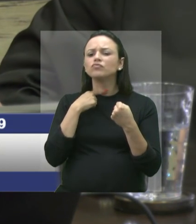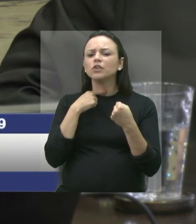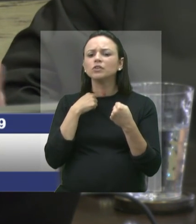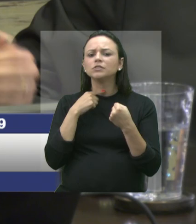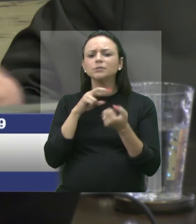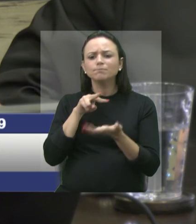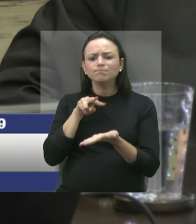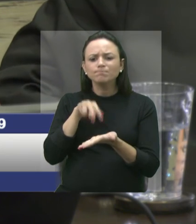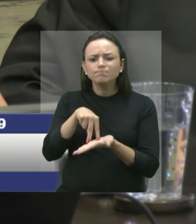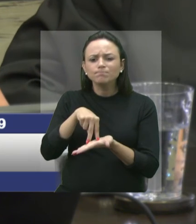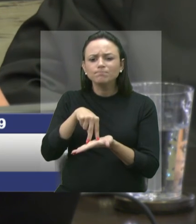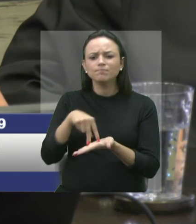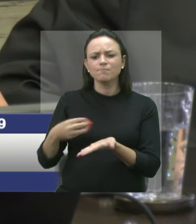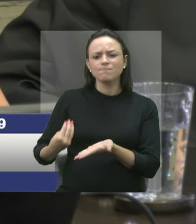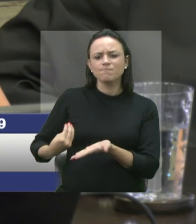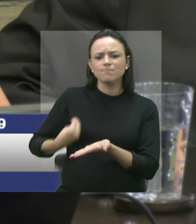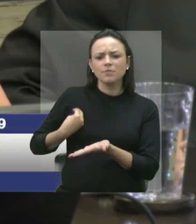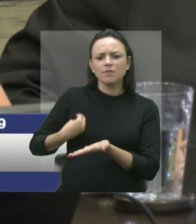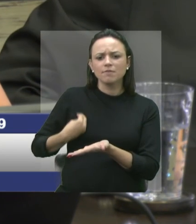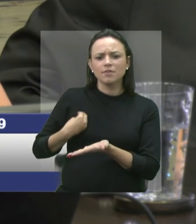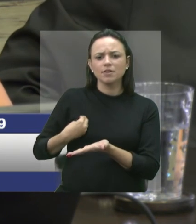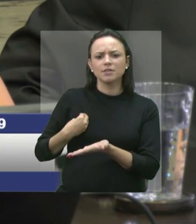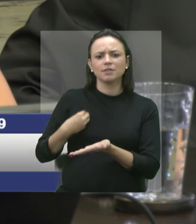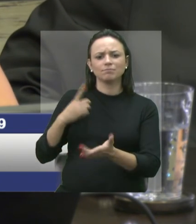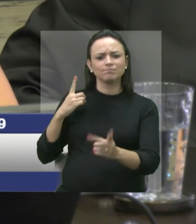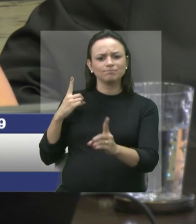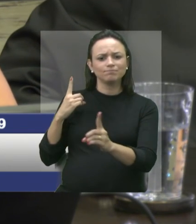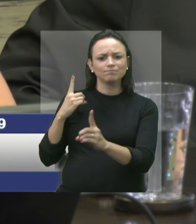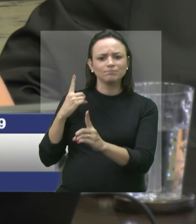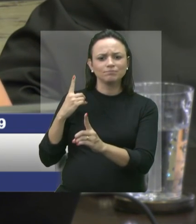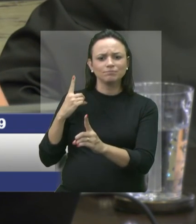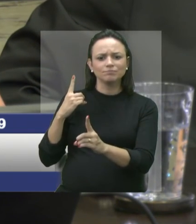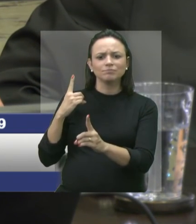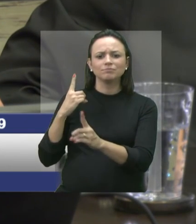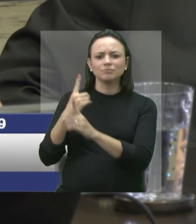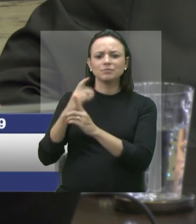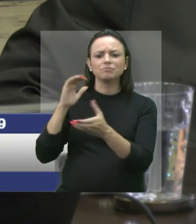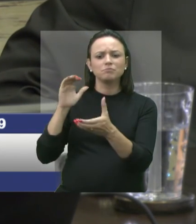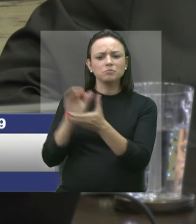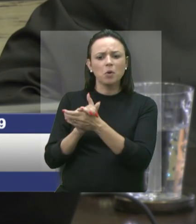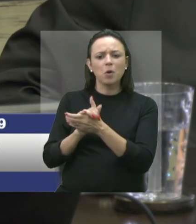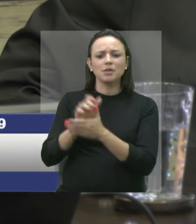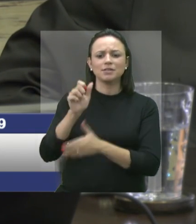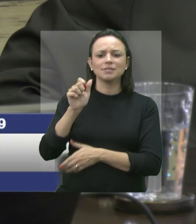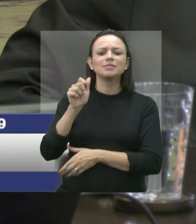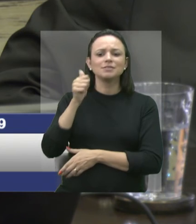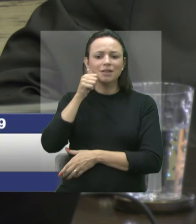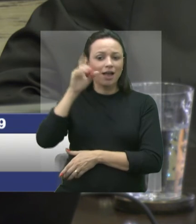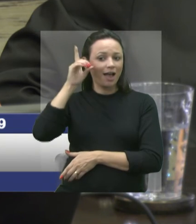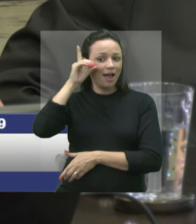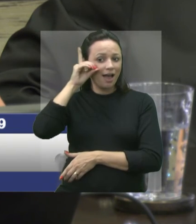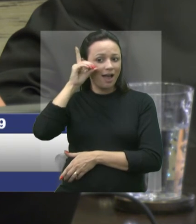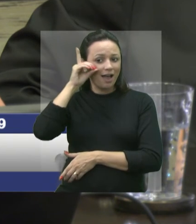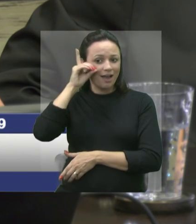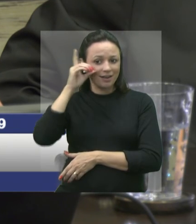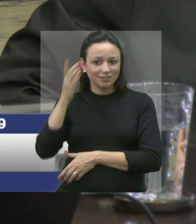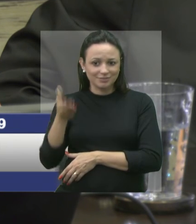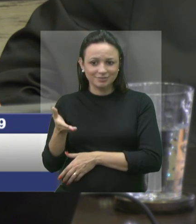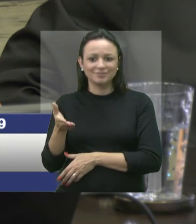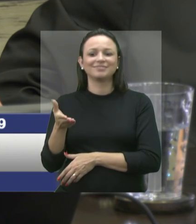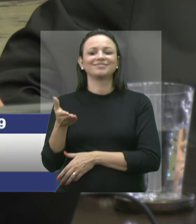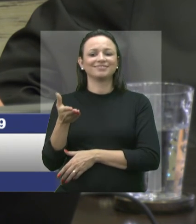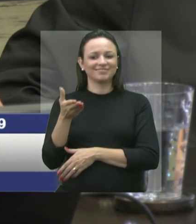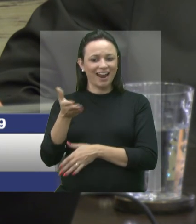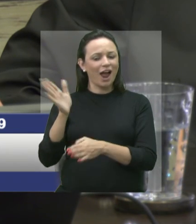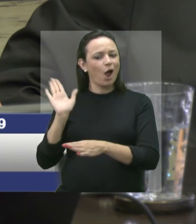de viver e encontrar uma esposa, a Adriana, que ajudou